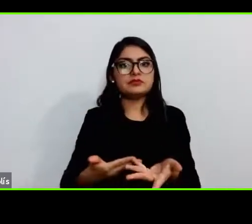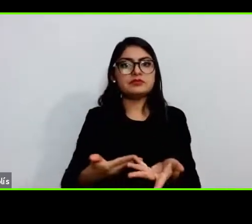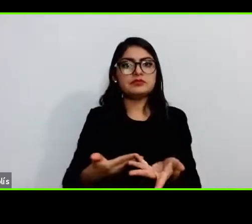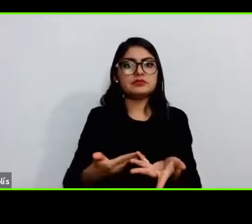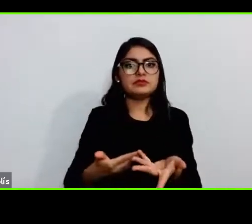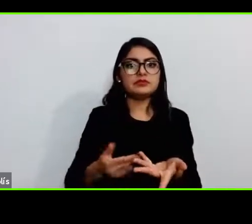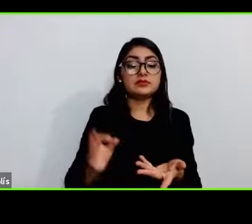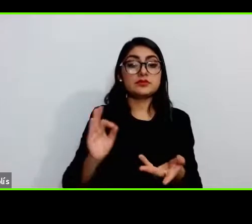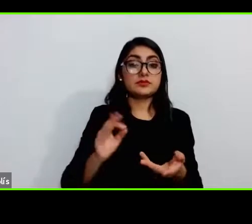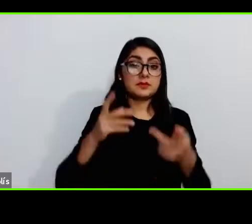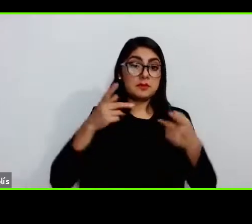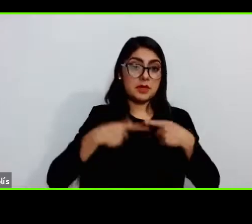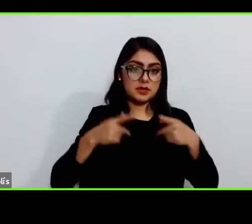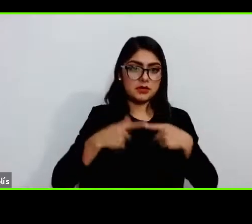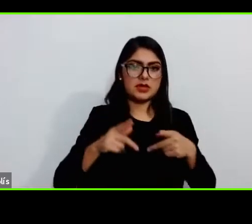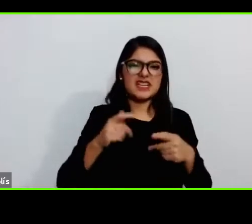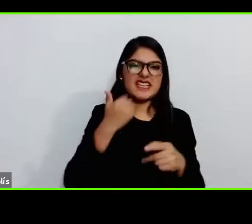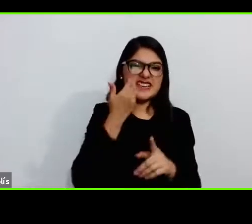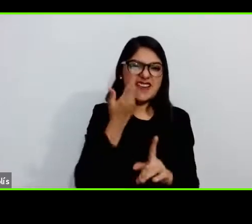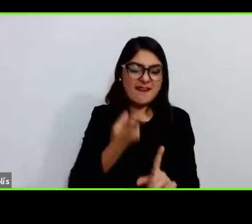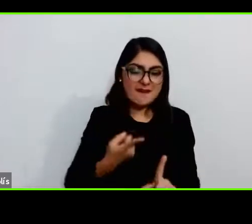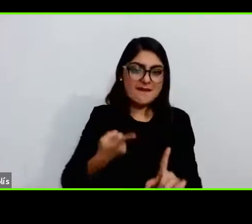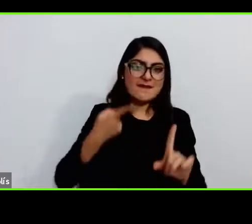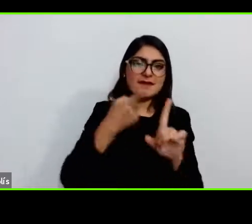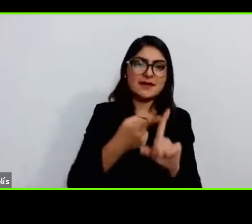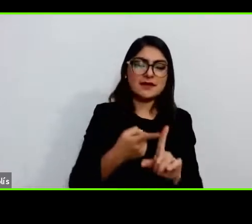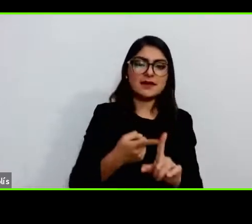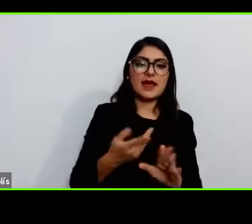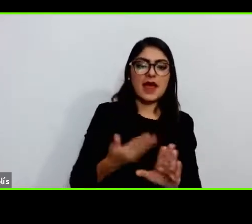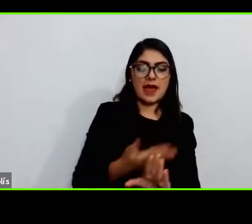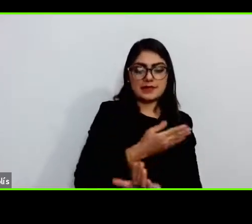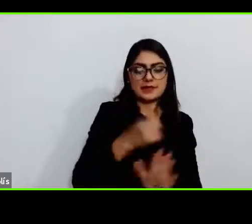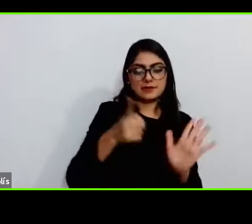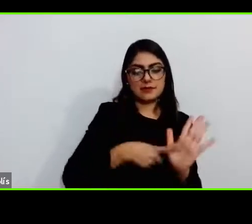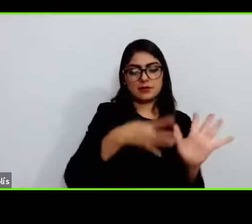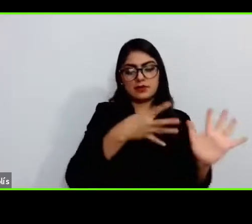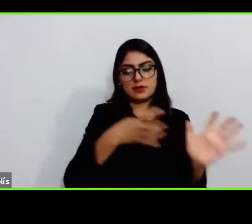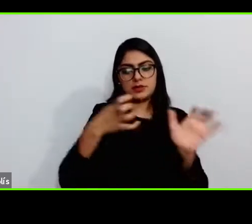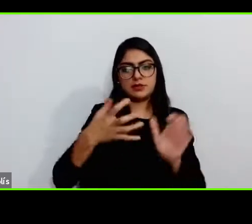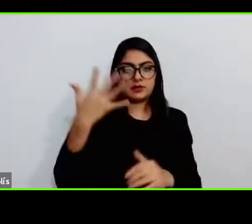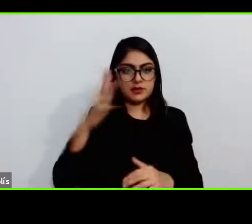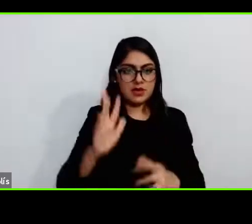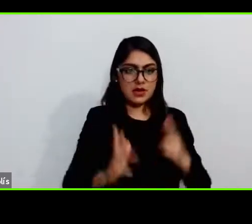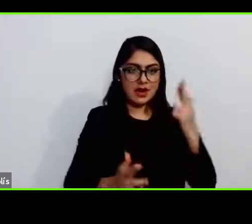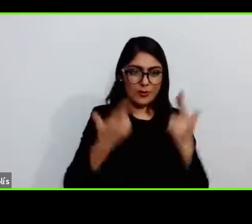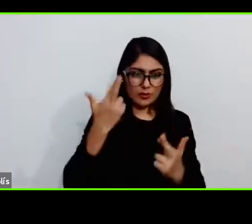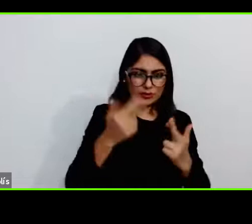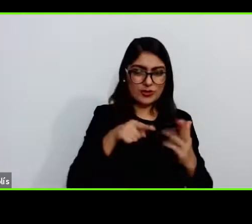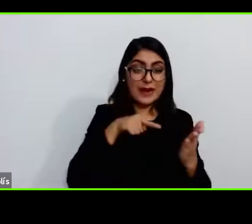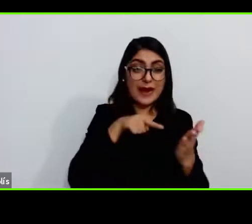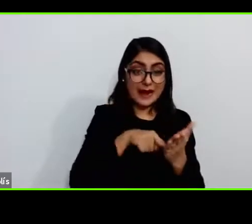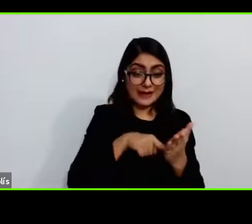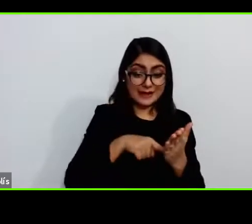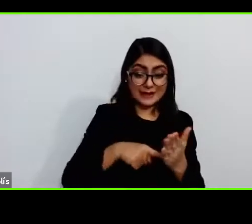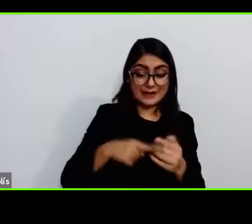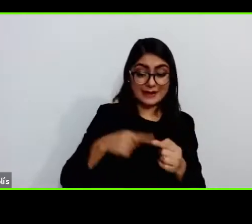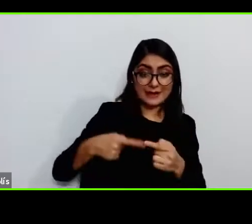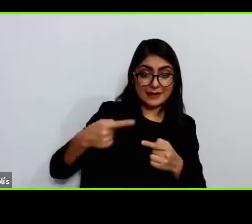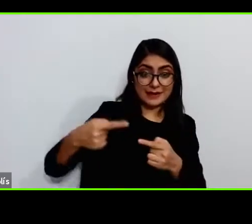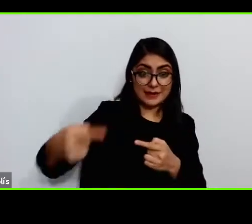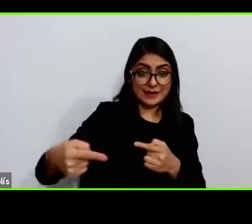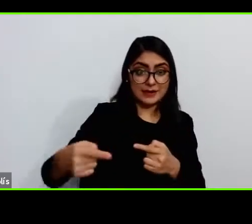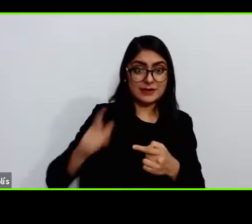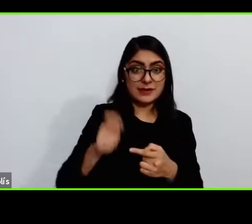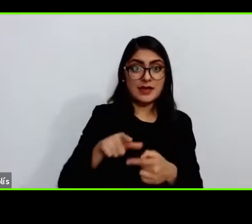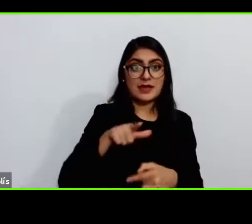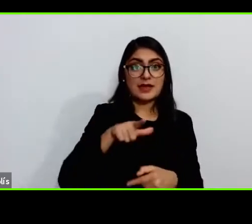las promesas de la Revolución, ¿no? De la Revolución de 1910, era el resultado de esa lucha de 7 años